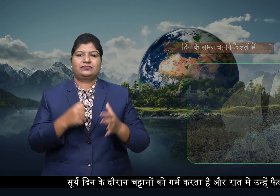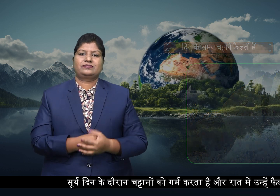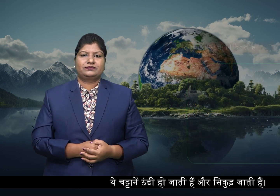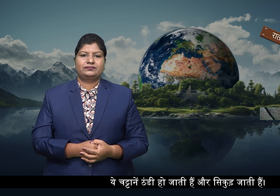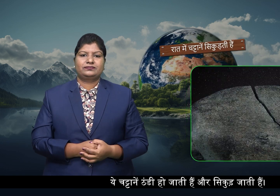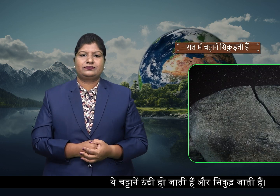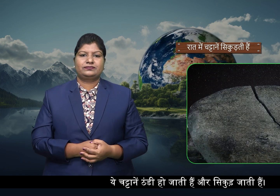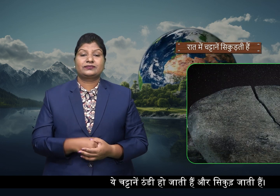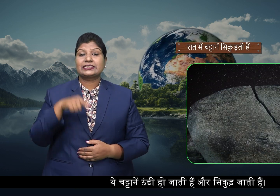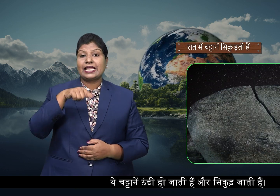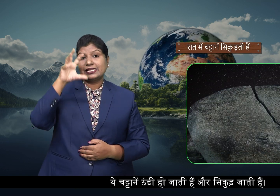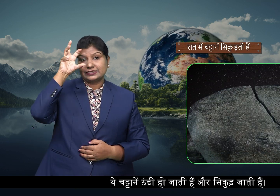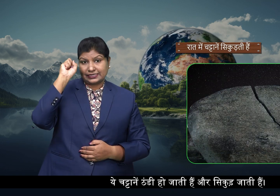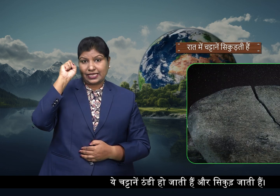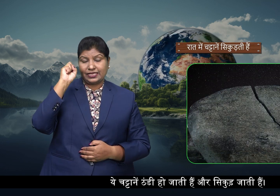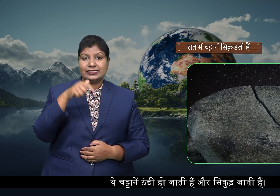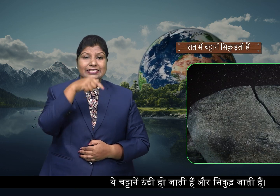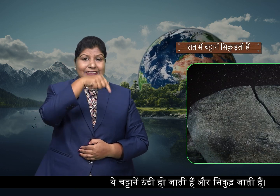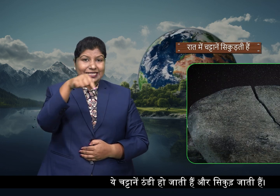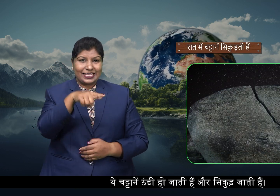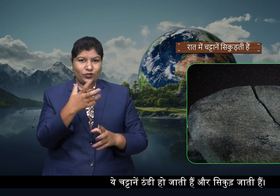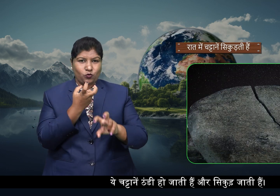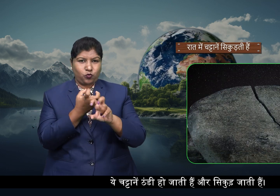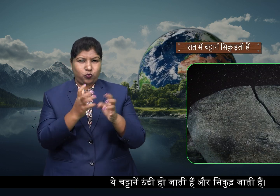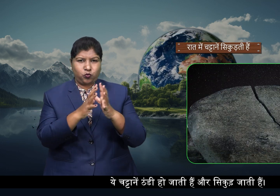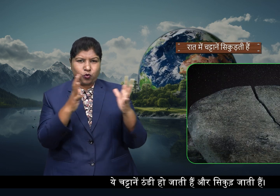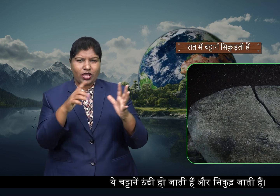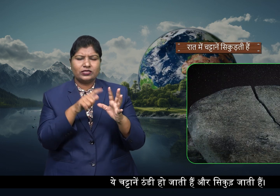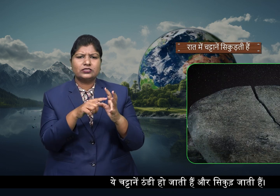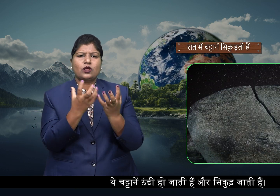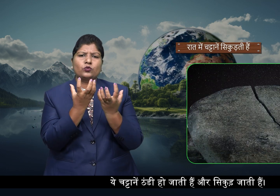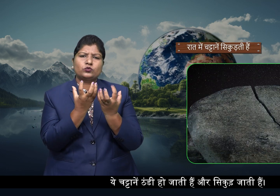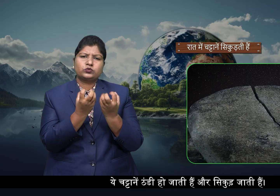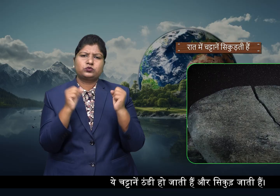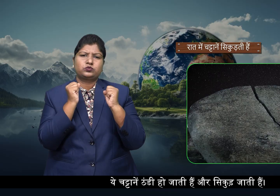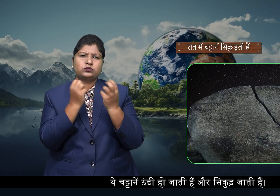है। ये चट्टानें ठंडी हो जाती है और सिकुड़ जाती है।